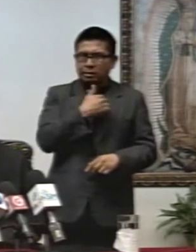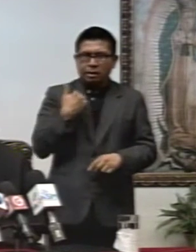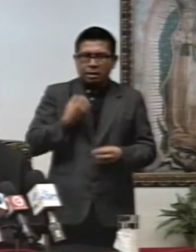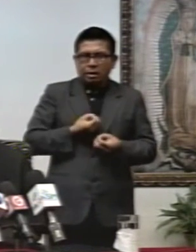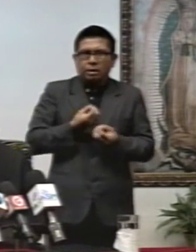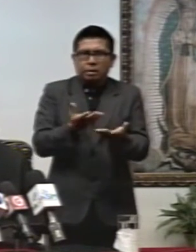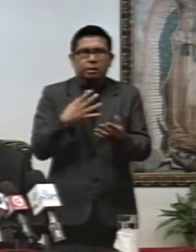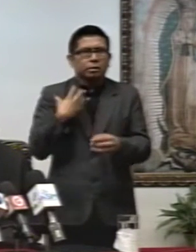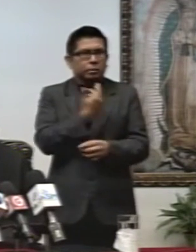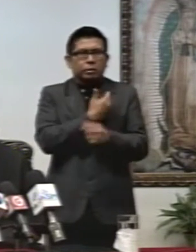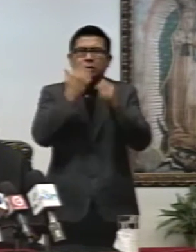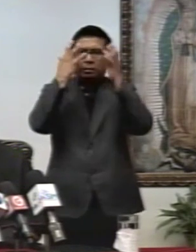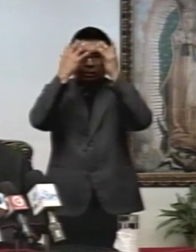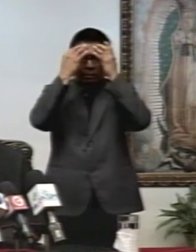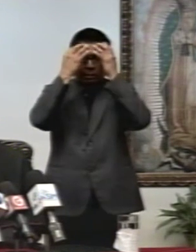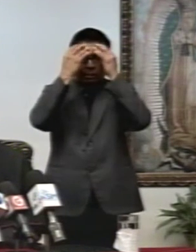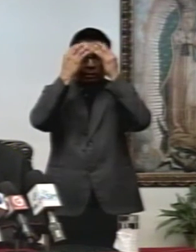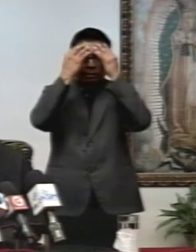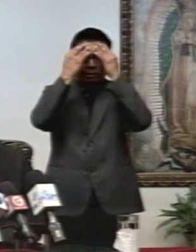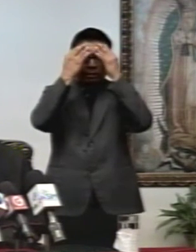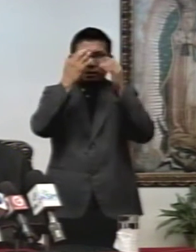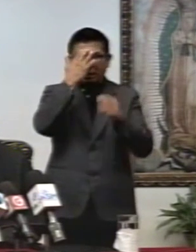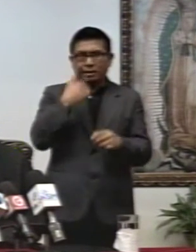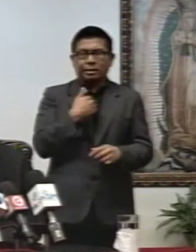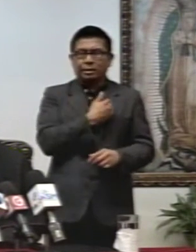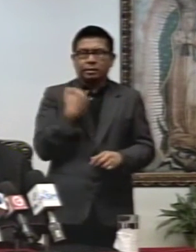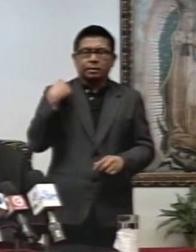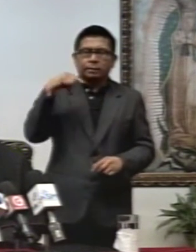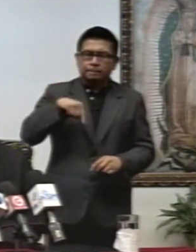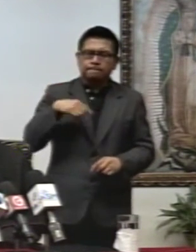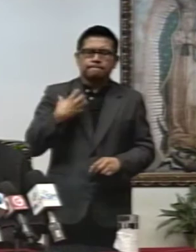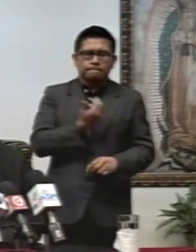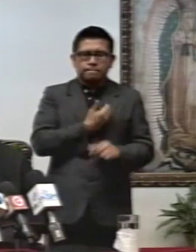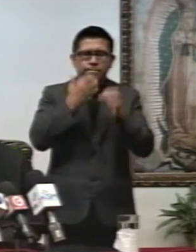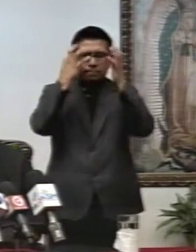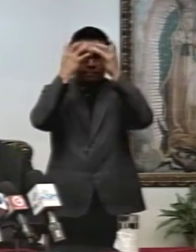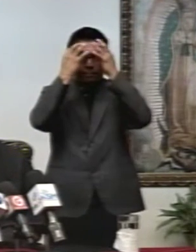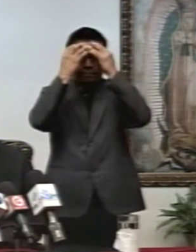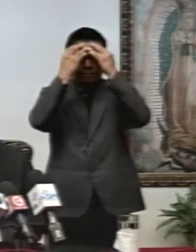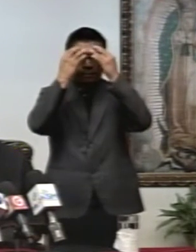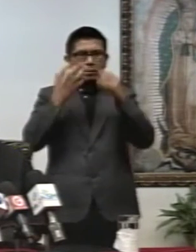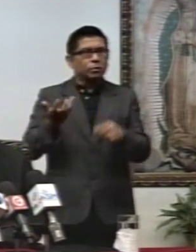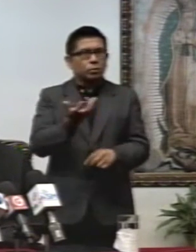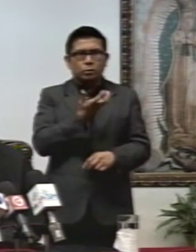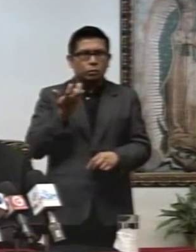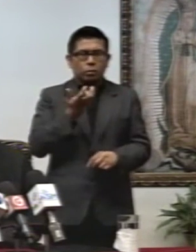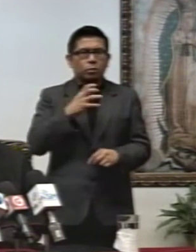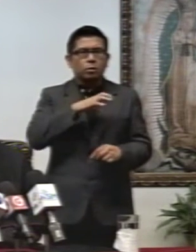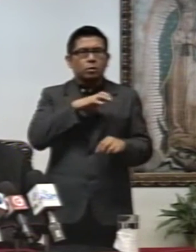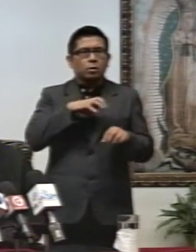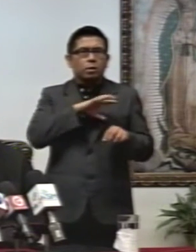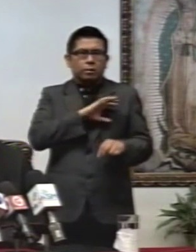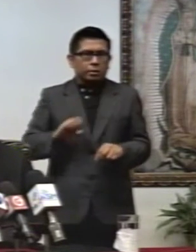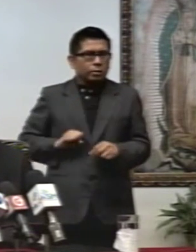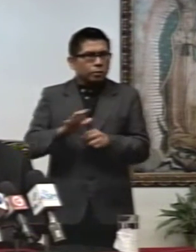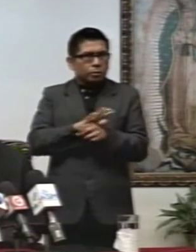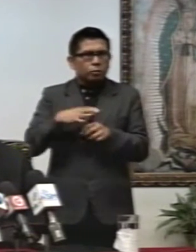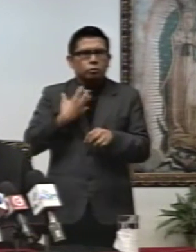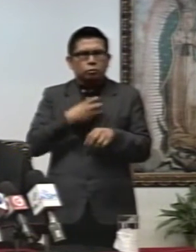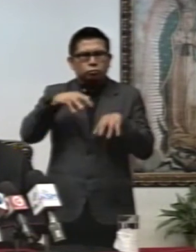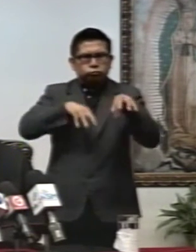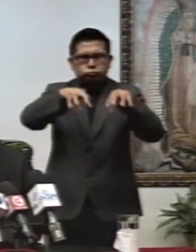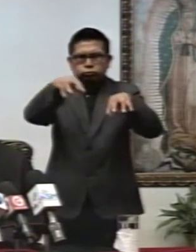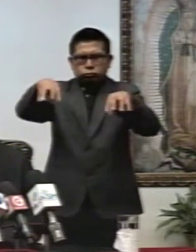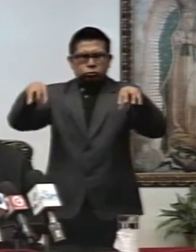sumamente preocupados. Nosotros como iglesia estamos en todo el país, tenemos